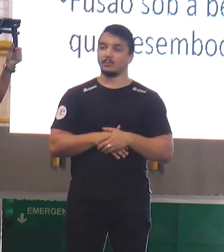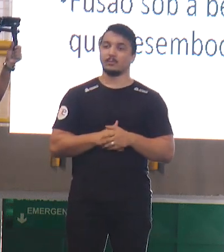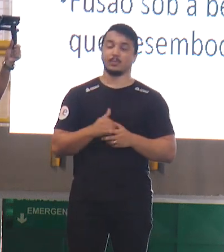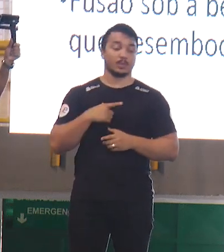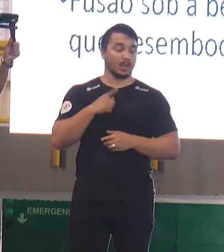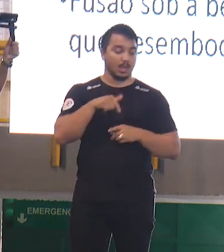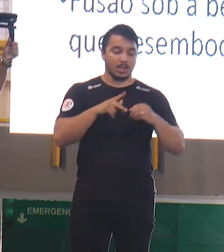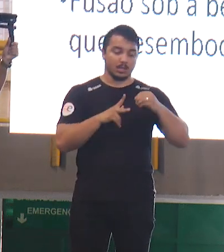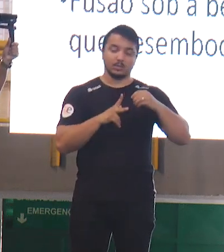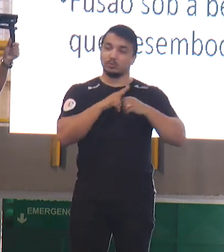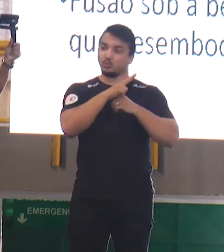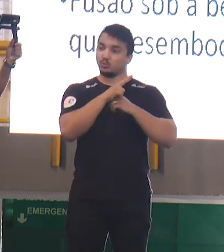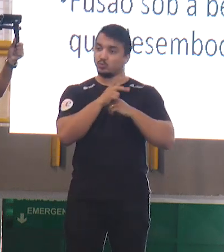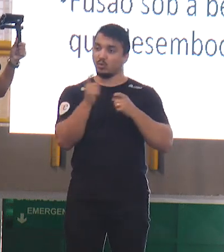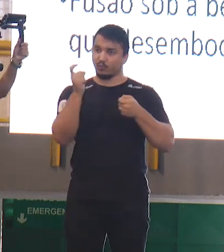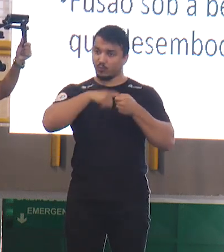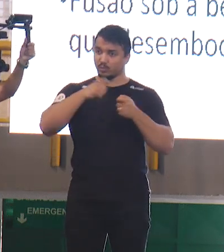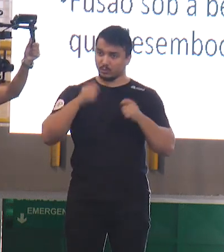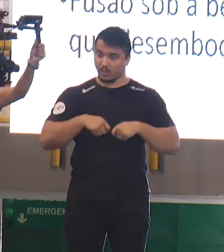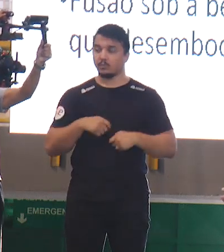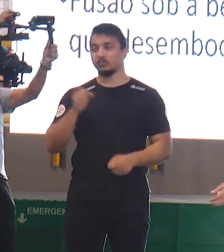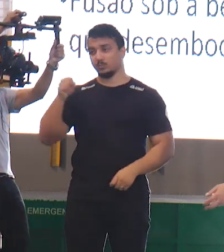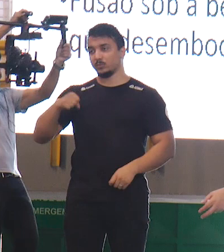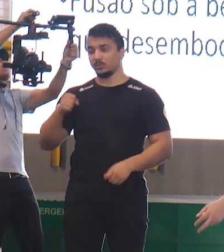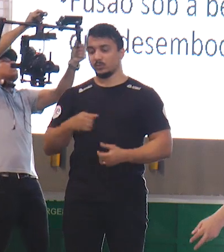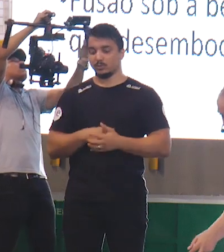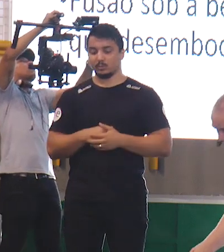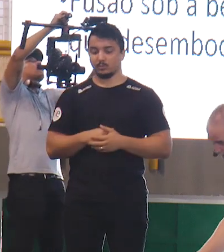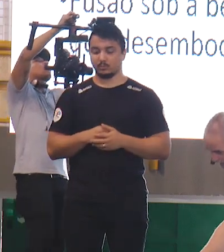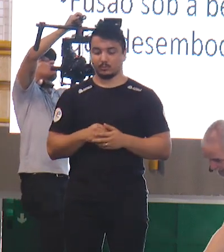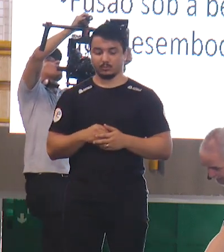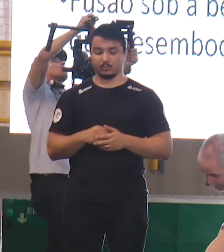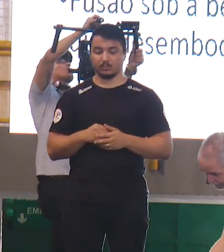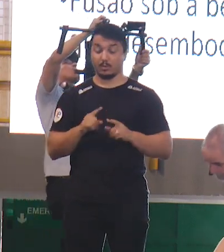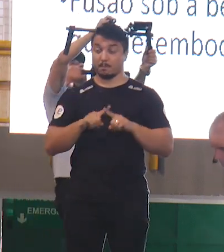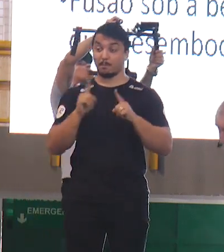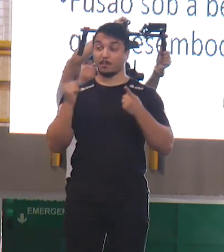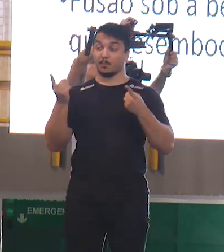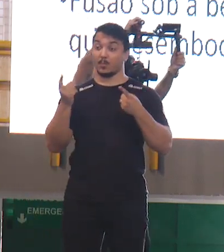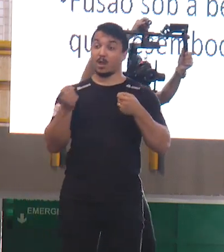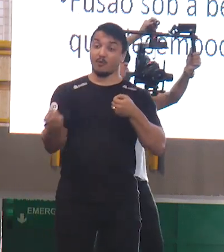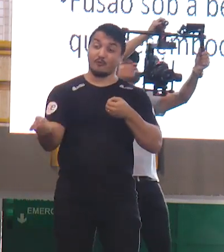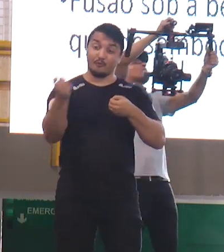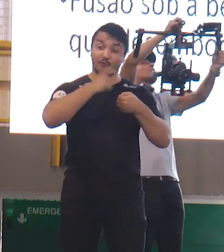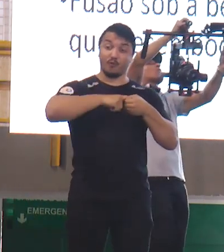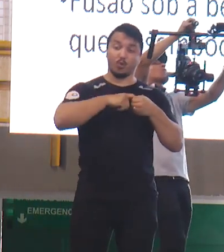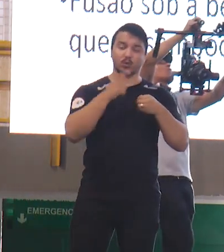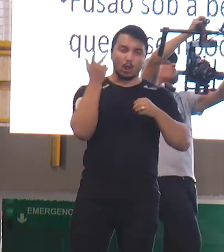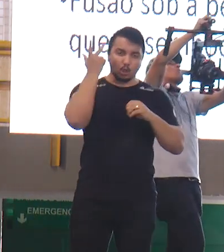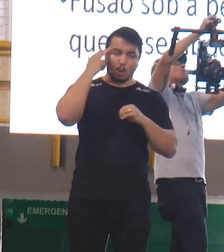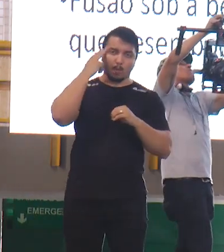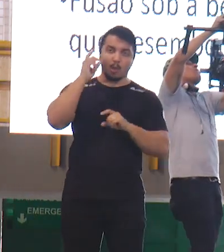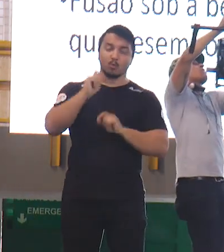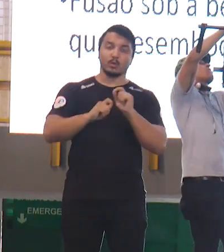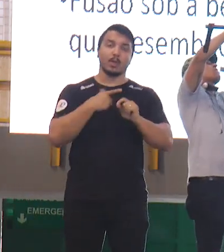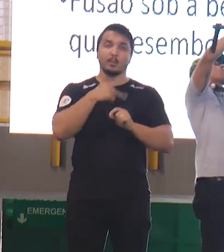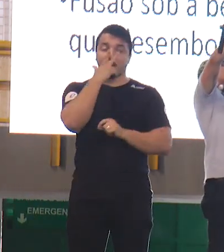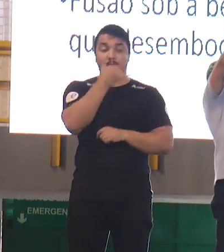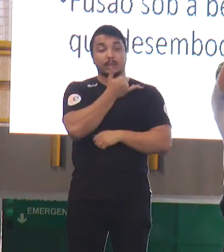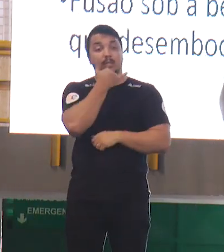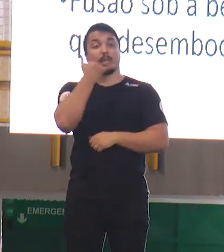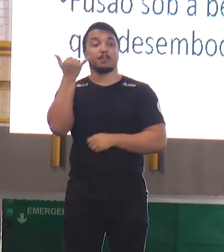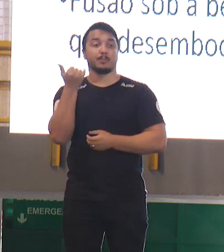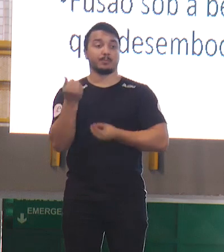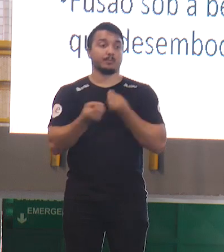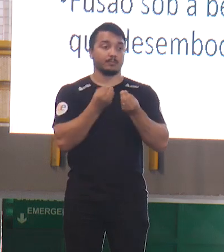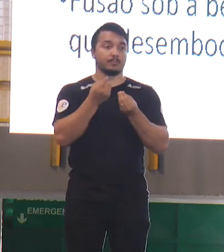Essa cirurgia ela é reversível? Sim. Entretanto, a reversibilidade dessa cirurgia, ela depende de